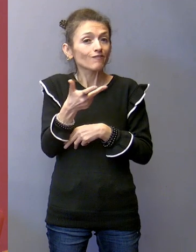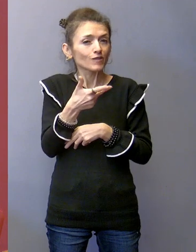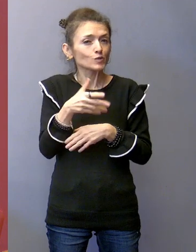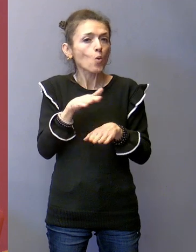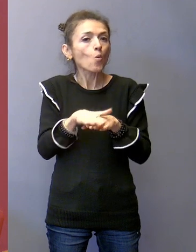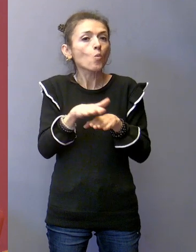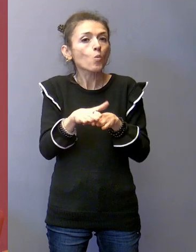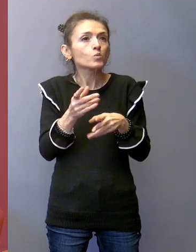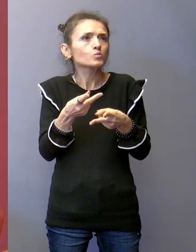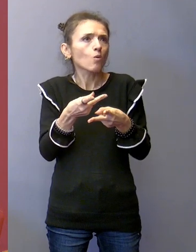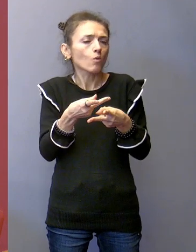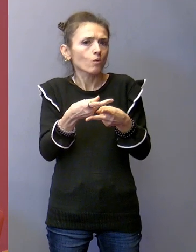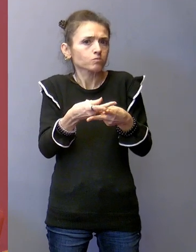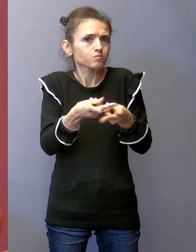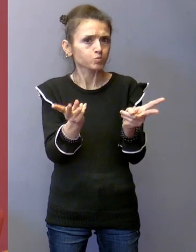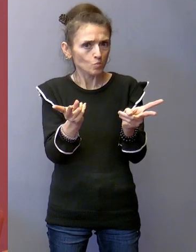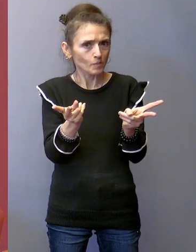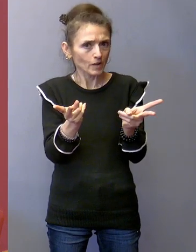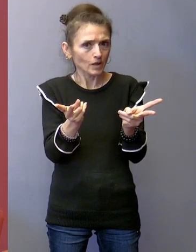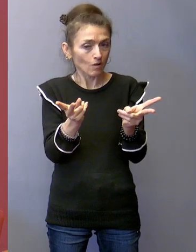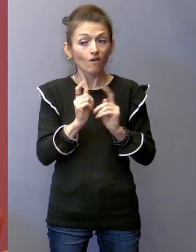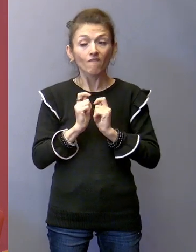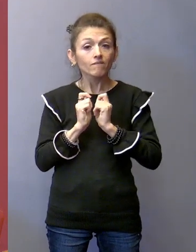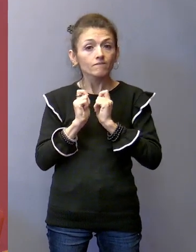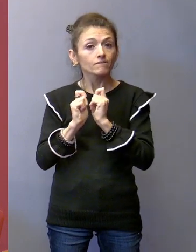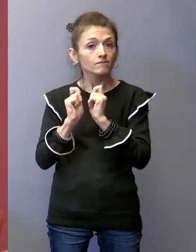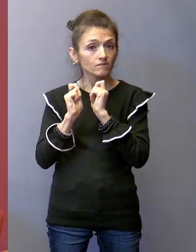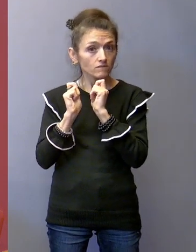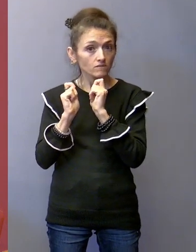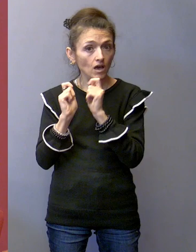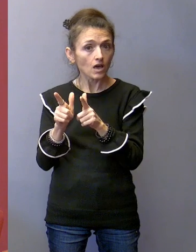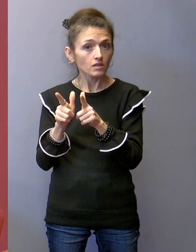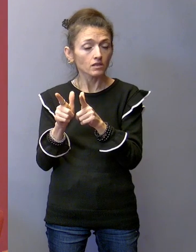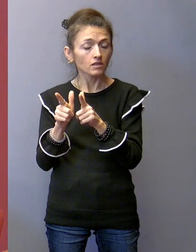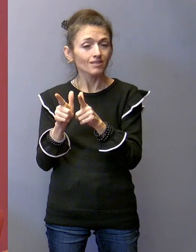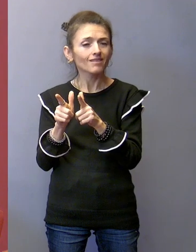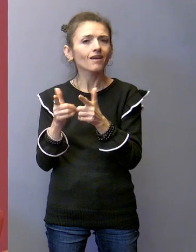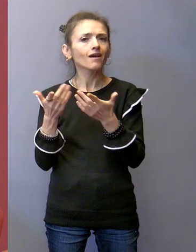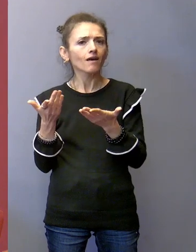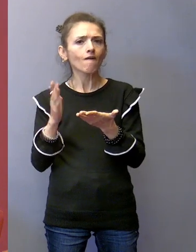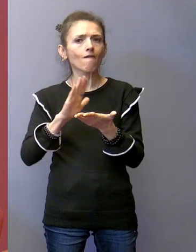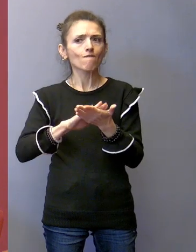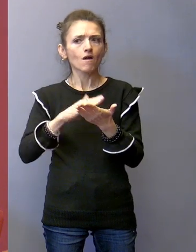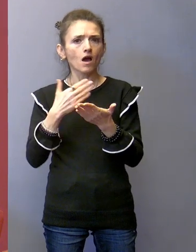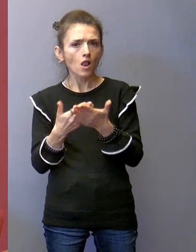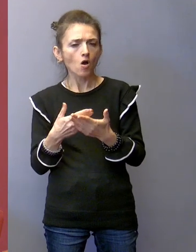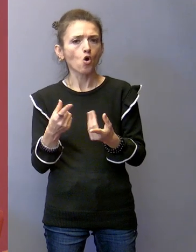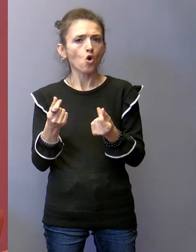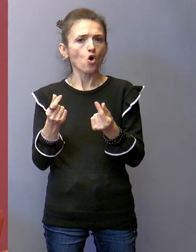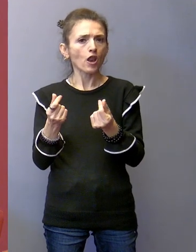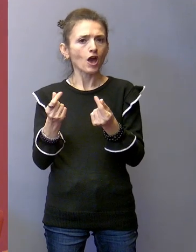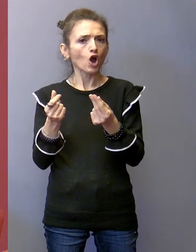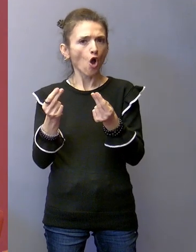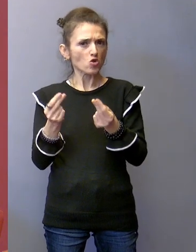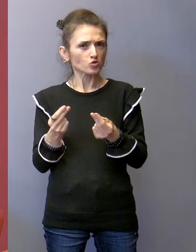determinata destinazione d'uso a Servizio Pubblico È chiaro che il il valore e il costo di